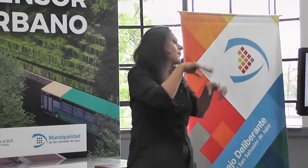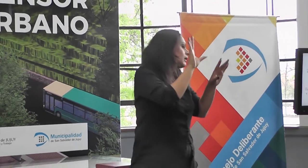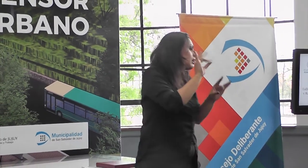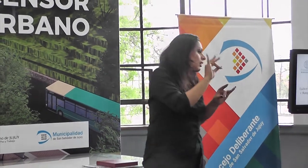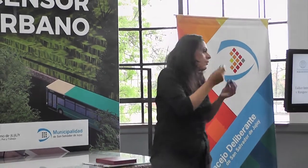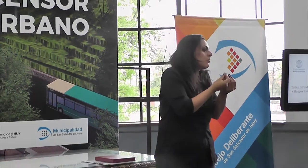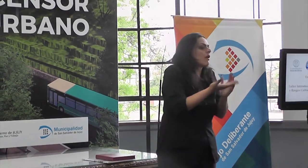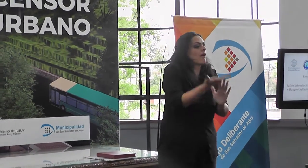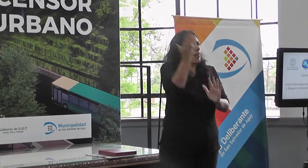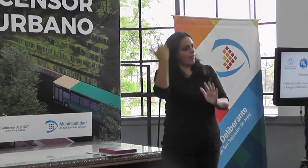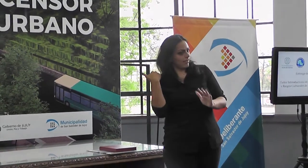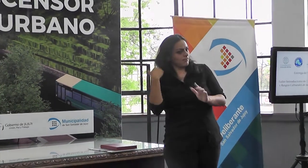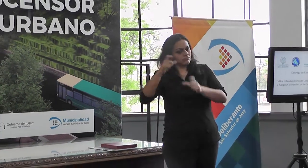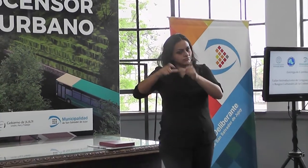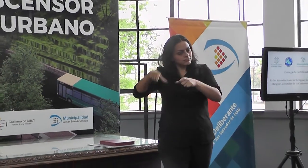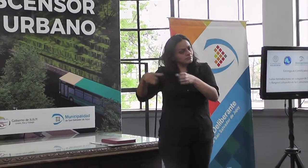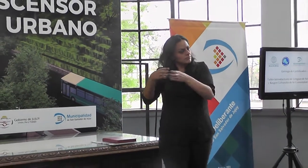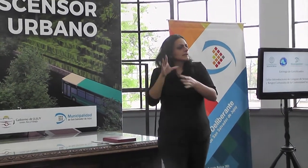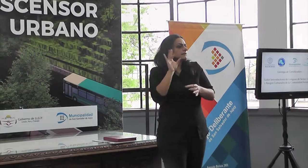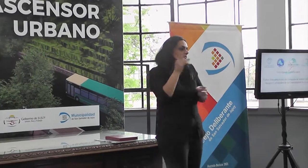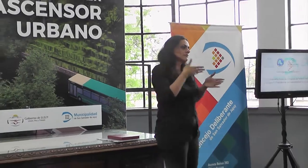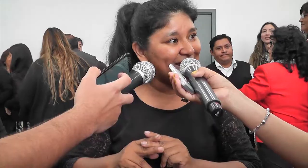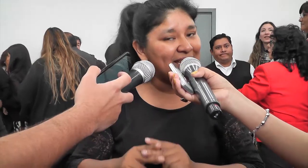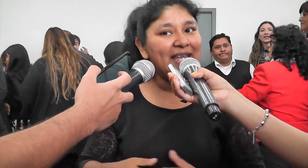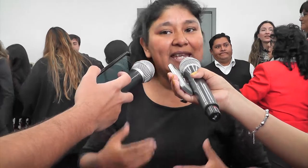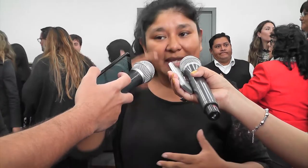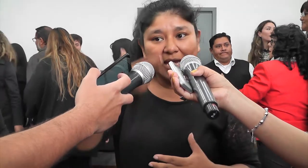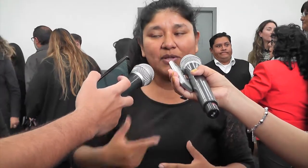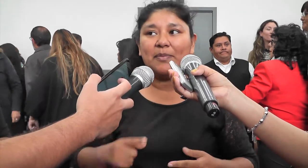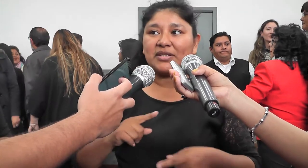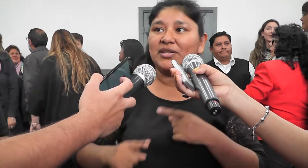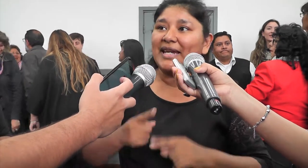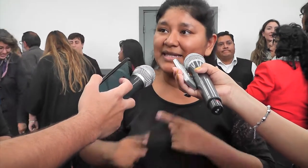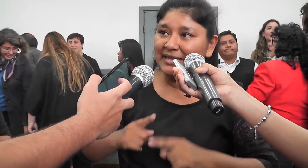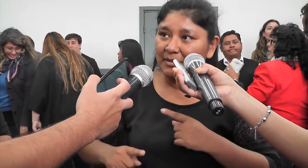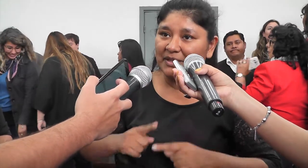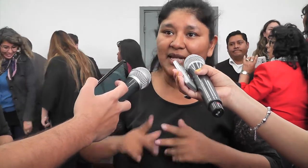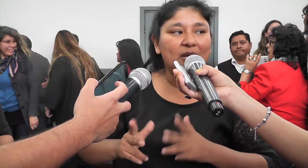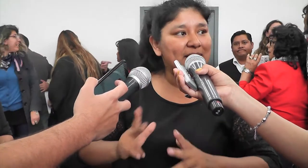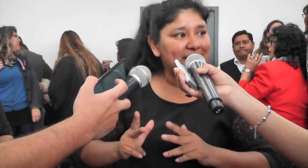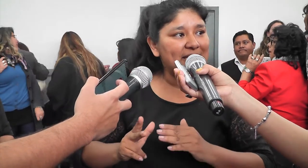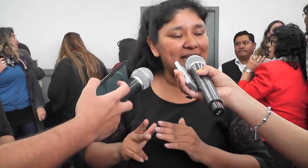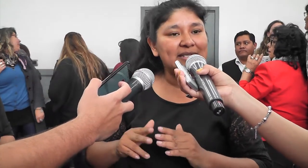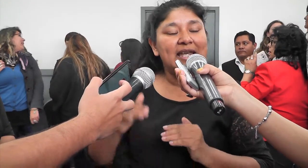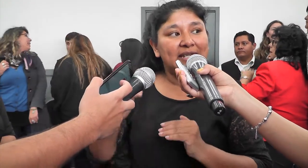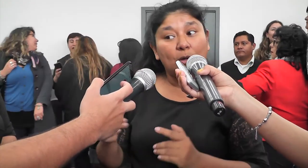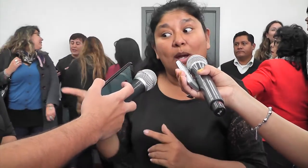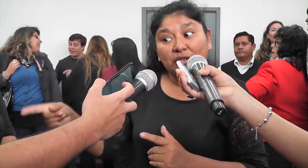es responsable absoluto de todos los talleres y hay una persona que es intérprete de lengua de señas que cuando